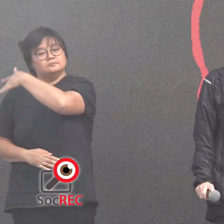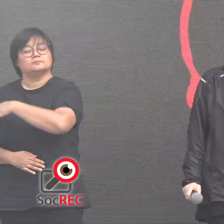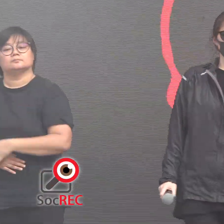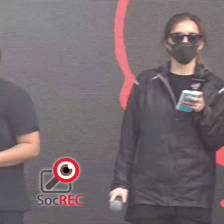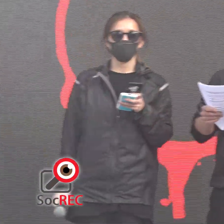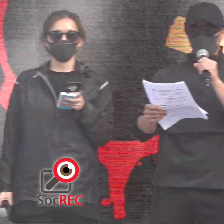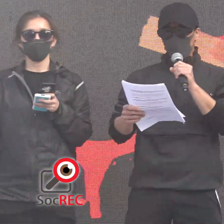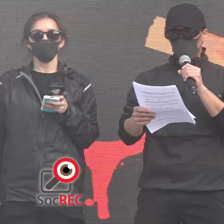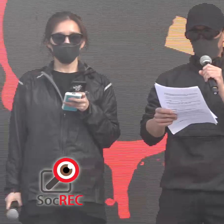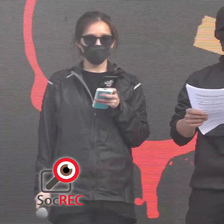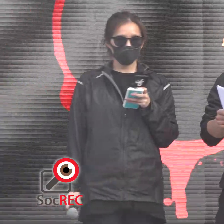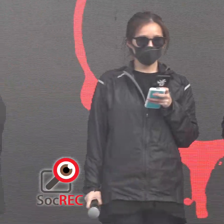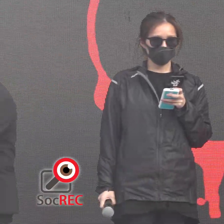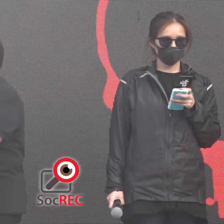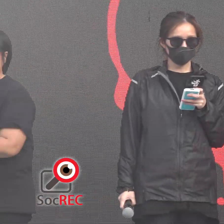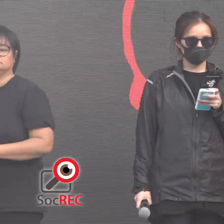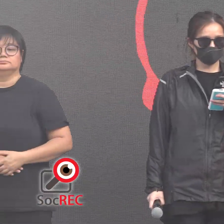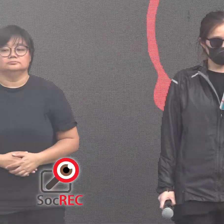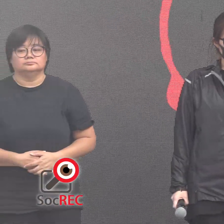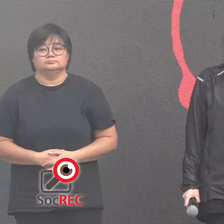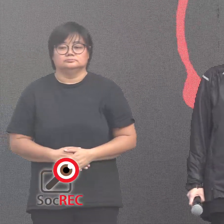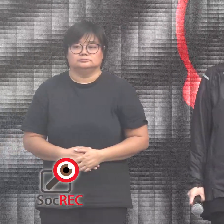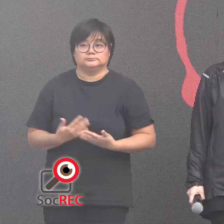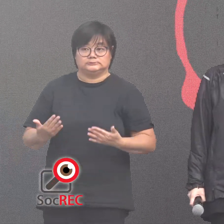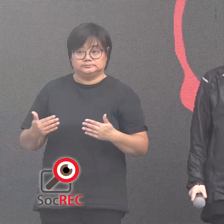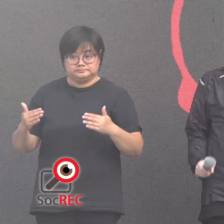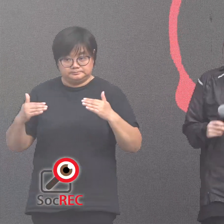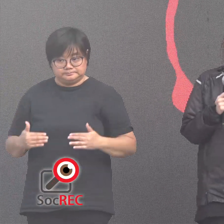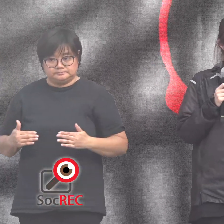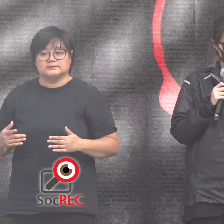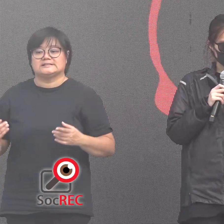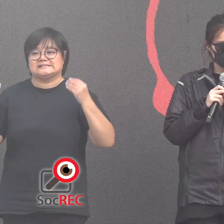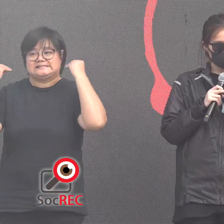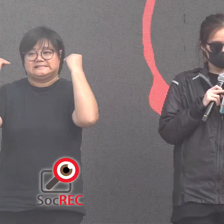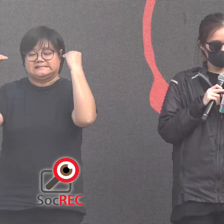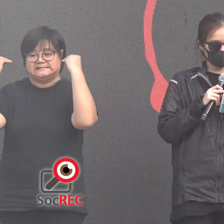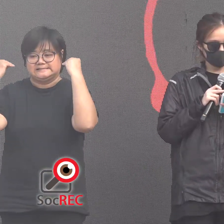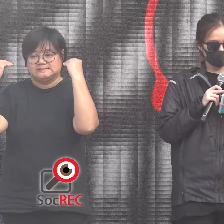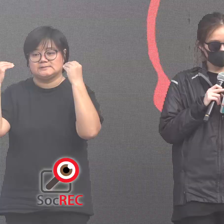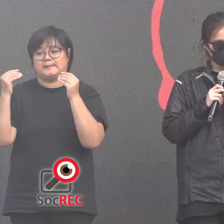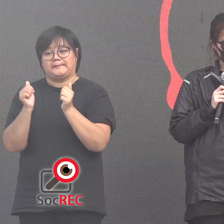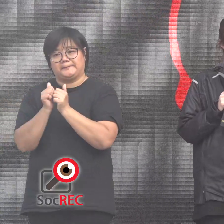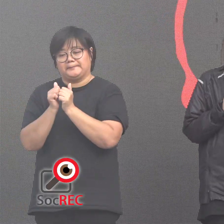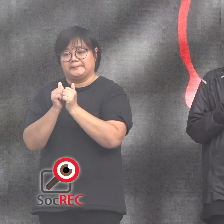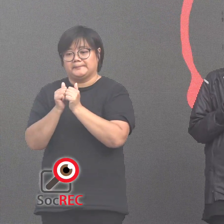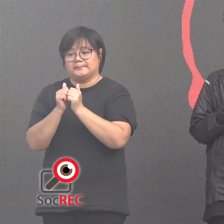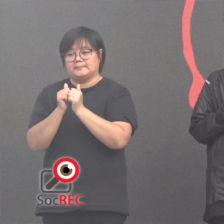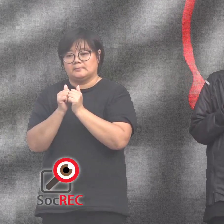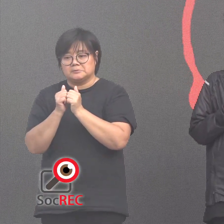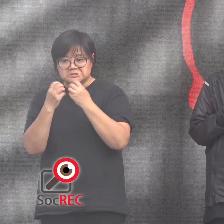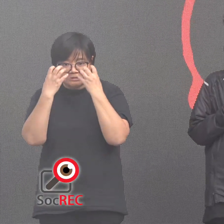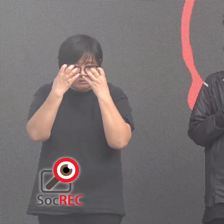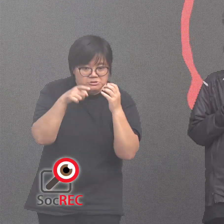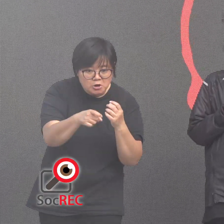唔該曬黃之鋒。以下落嚟嘅嘉賓係一位嚟自意大利嘅朋友，佢亦都緊貼住香港運動嘅步伐㗎。